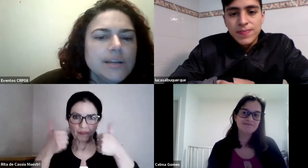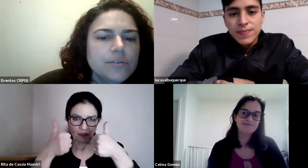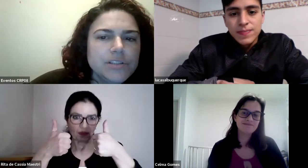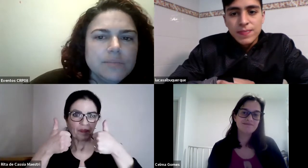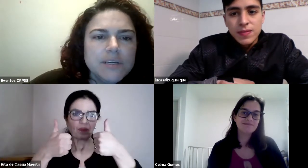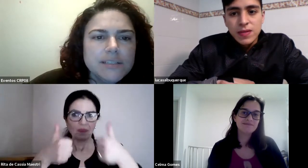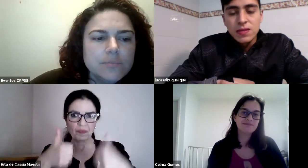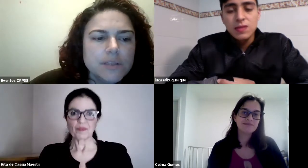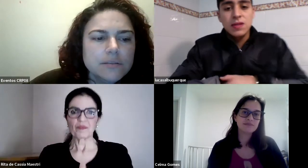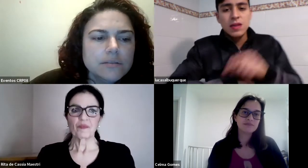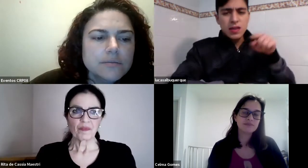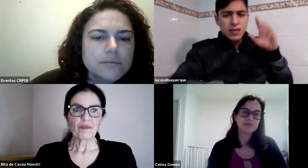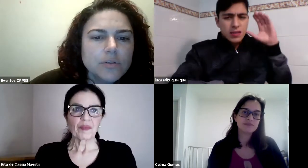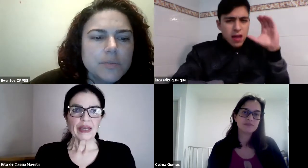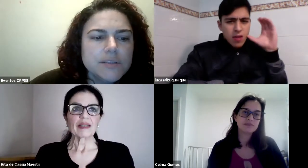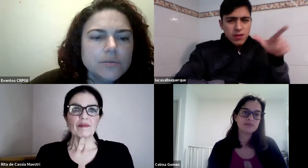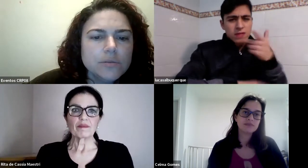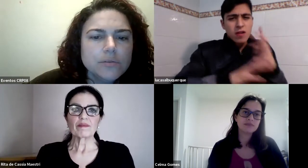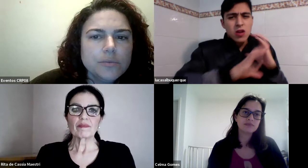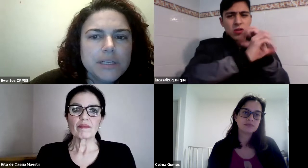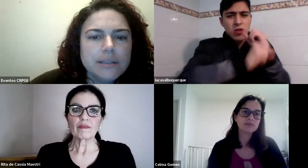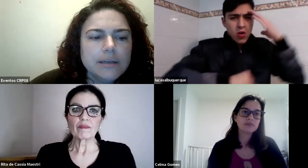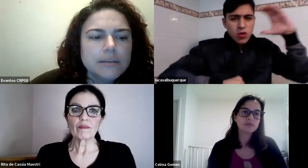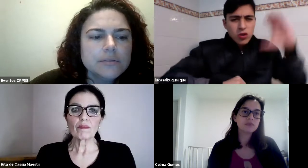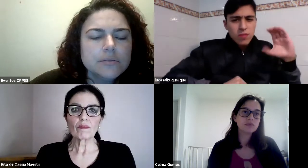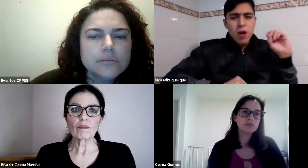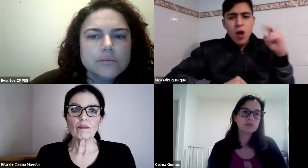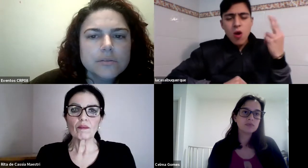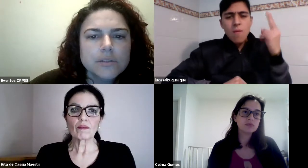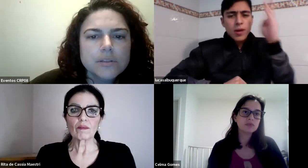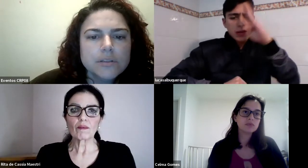Isso é em Curitiba, Selma? Ou no Brasil todo, no Paraná?